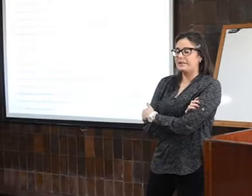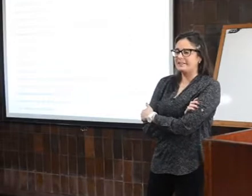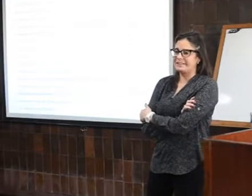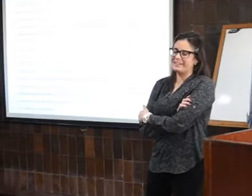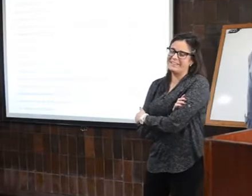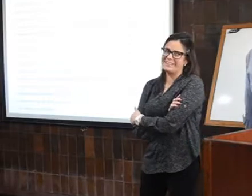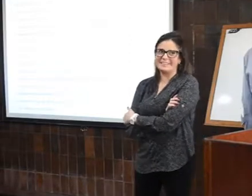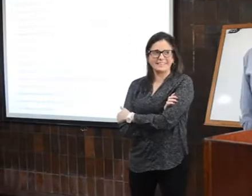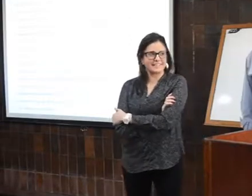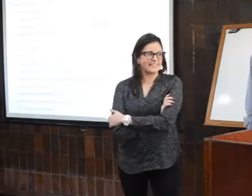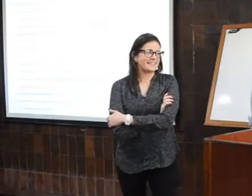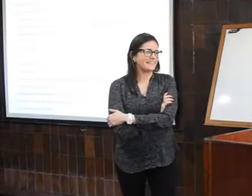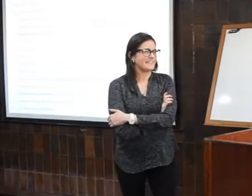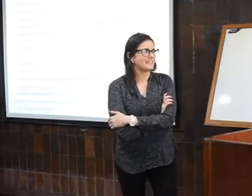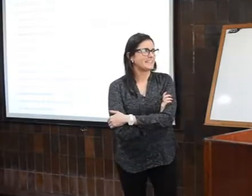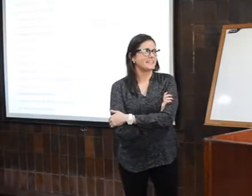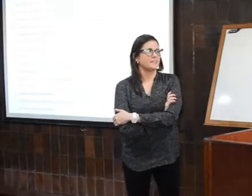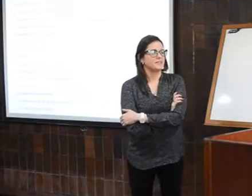no necesariamente